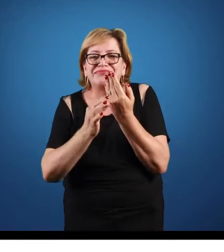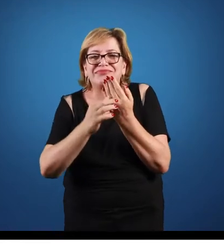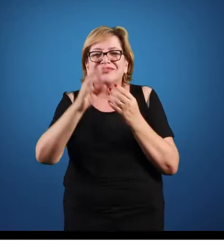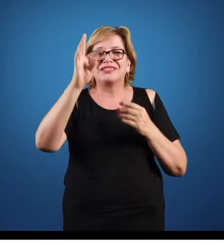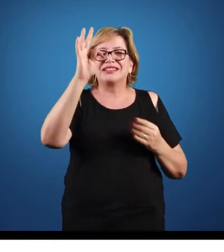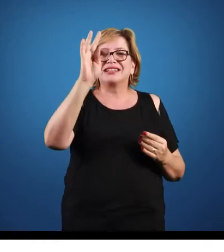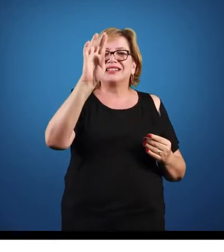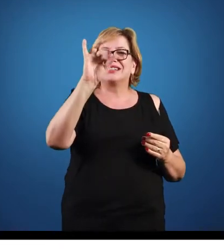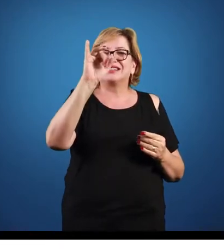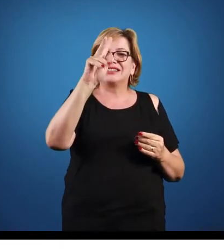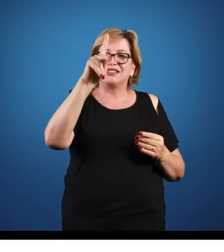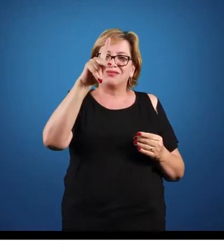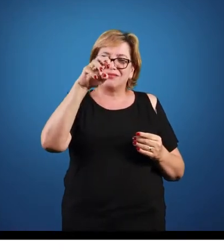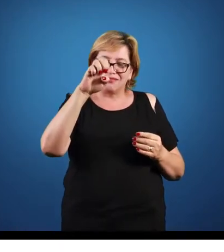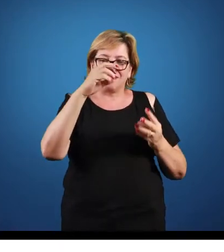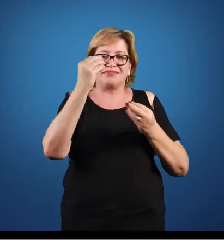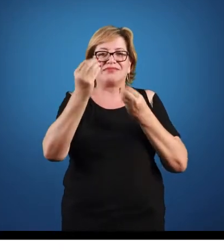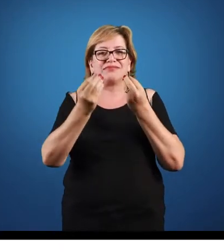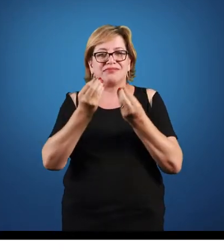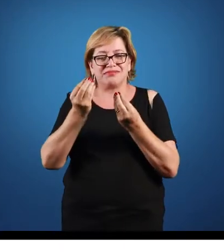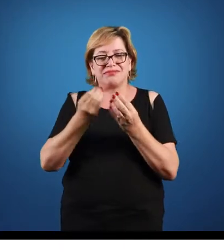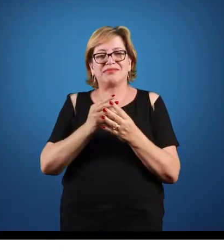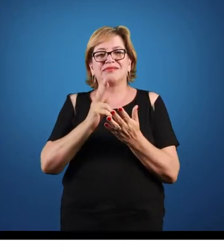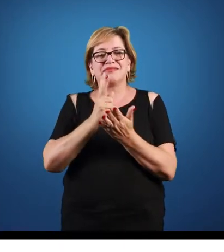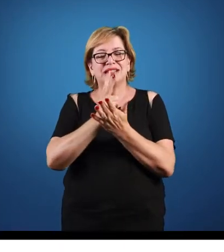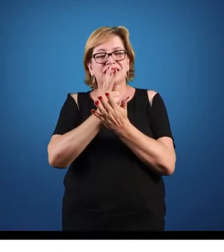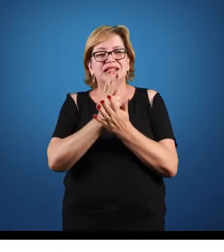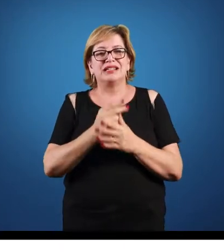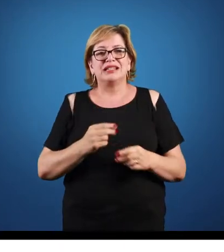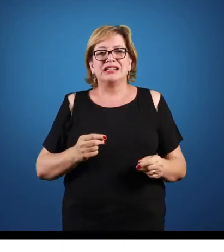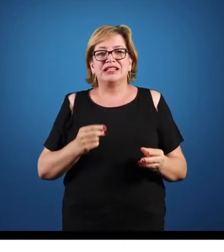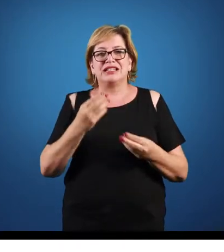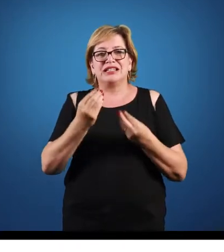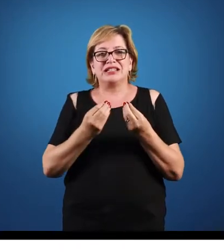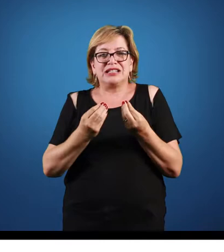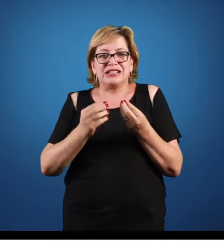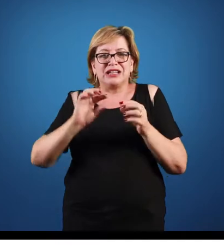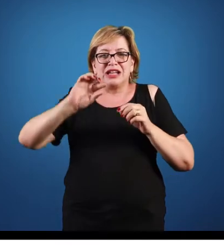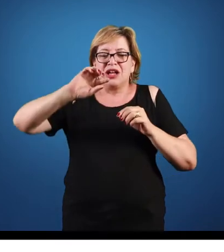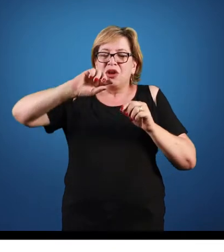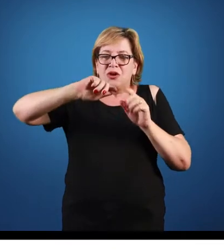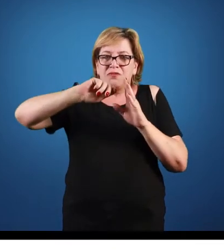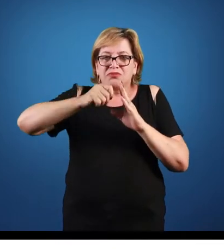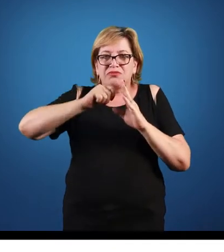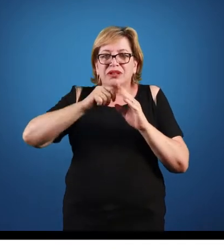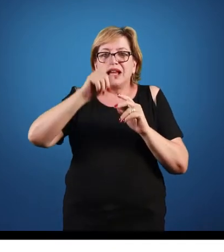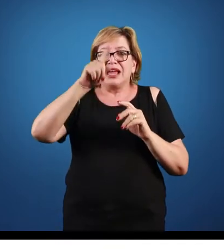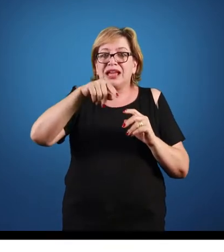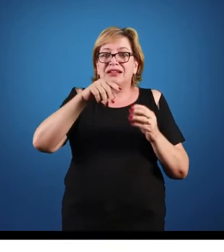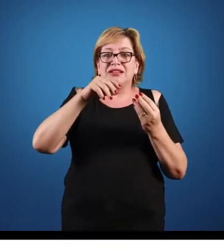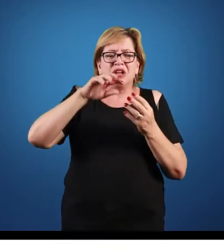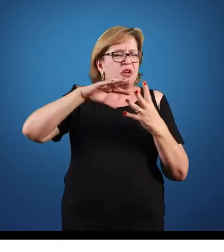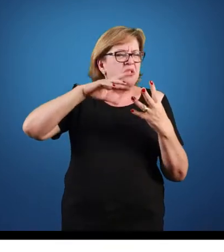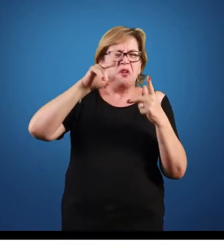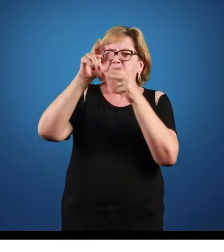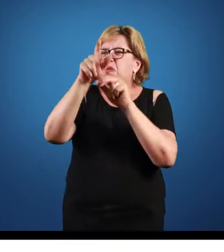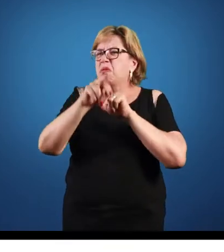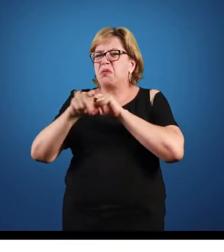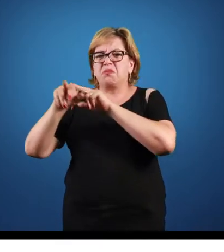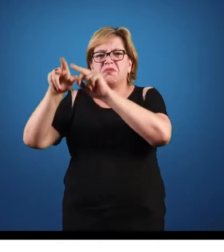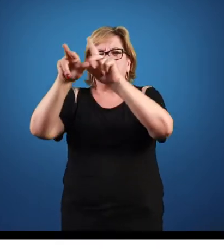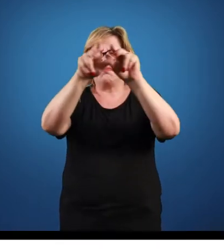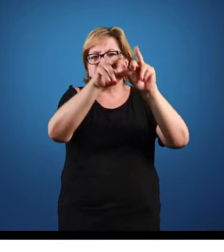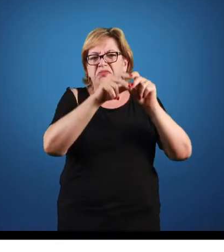nené suporte nesse para fuzis ak do do tripé e esses parafusos de pele são universais então ele pode ser